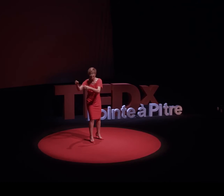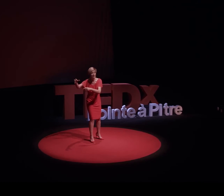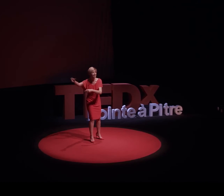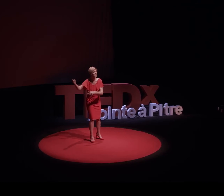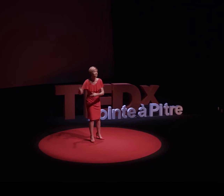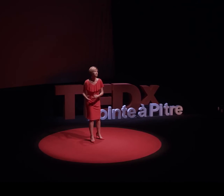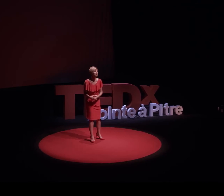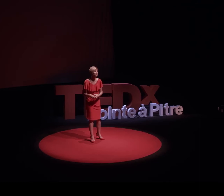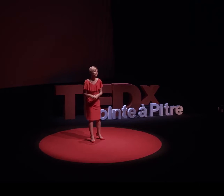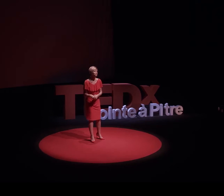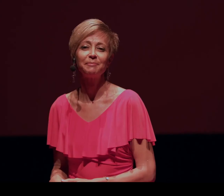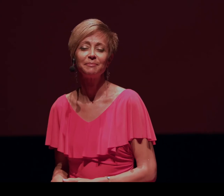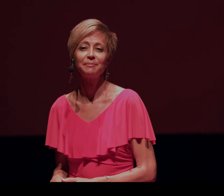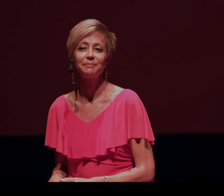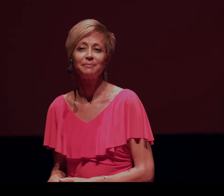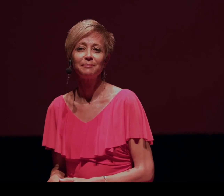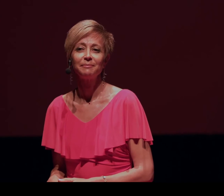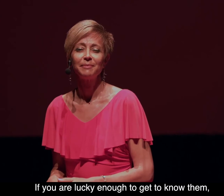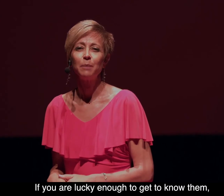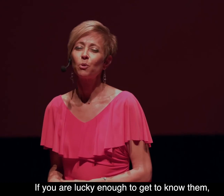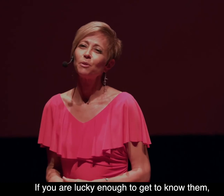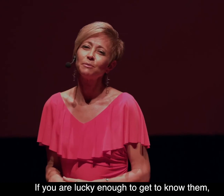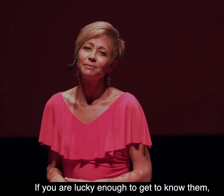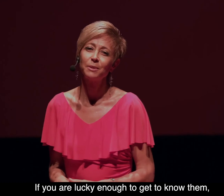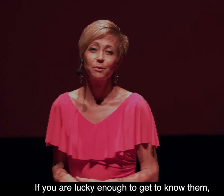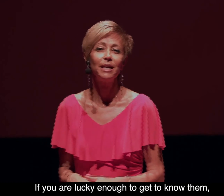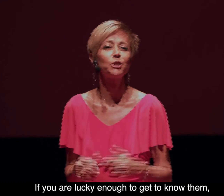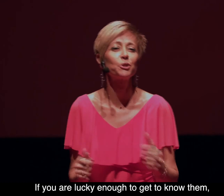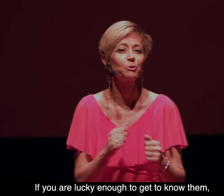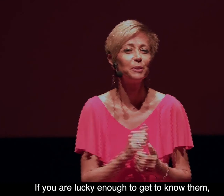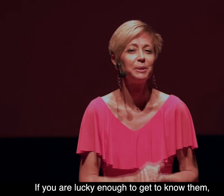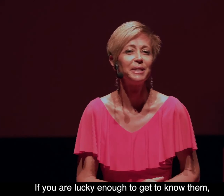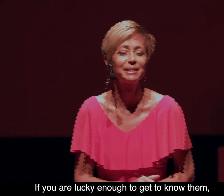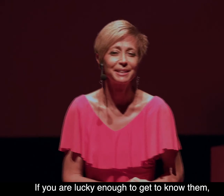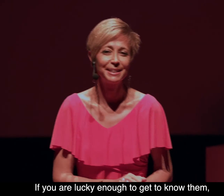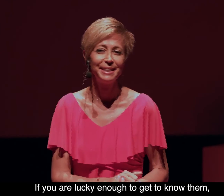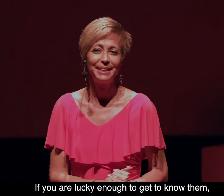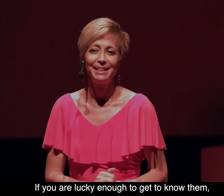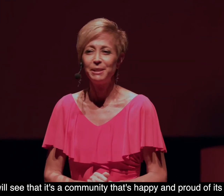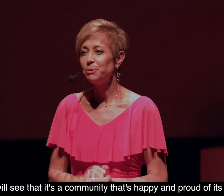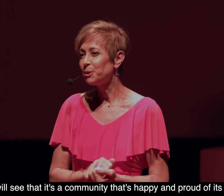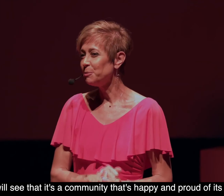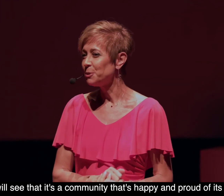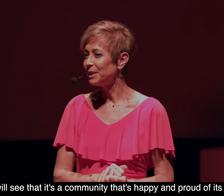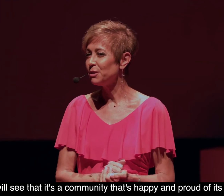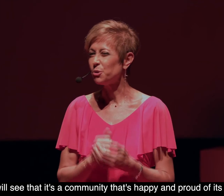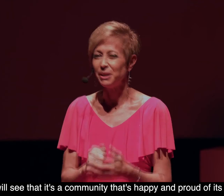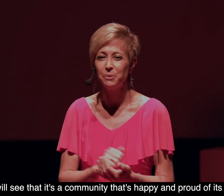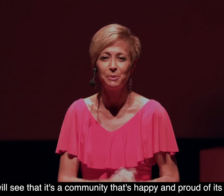si inaccessibles. Et pourtant, lorsqu'on a la chance de les connaître, c'est une communauté joyeuse